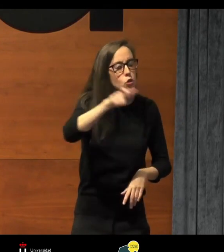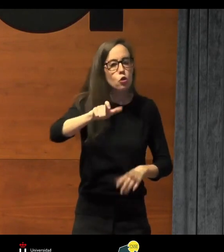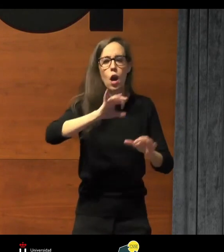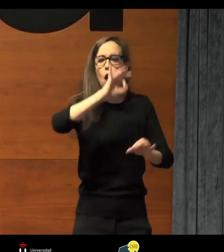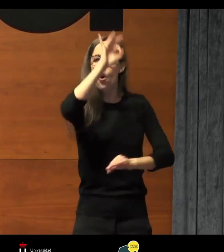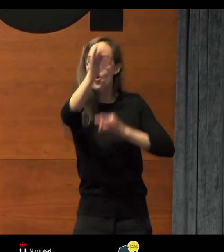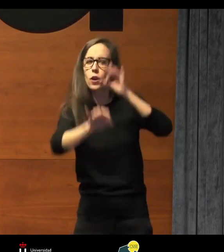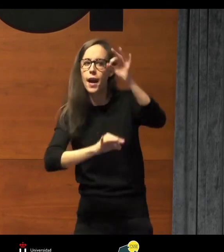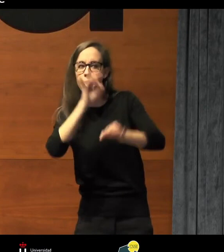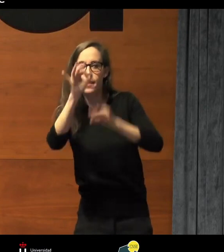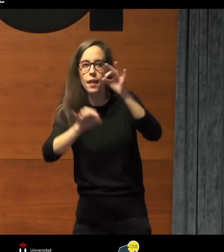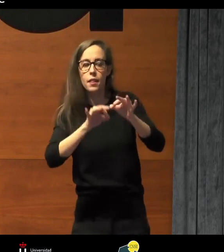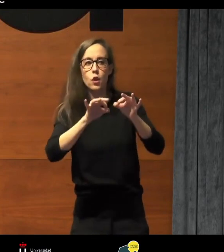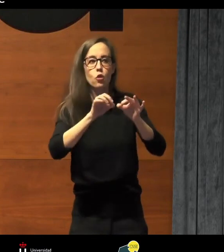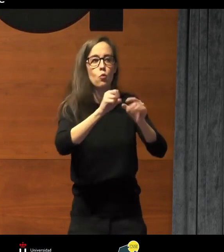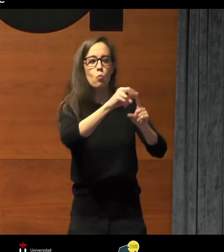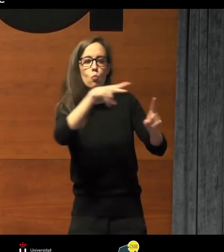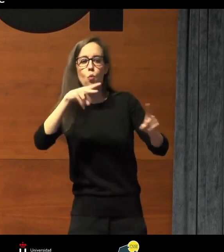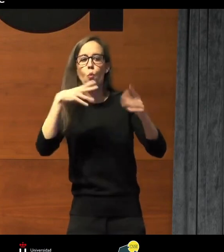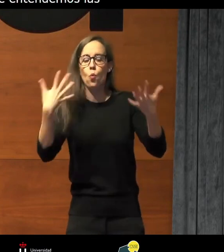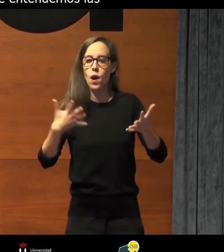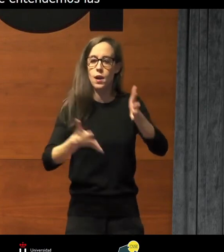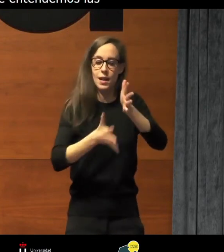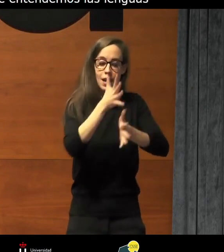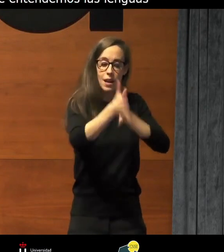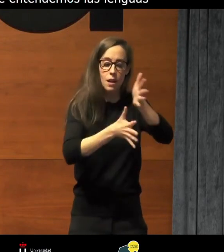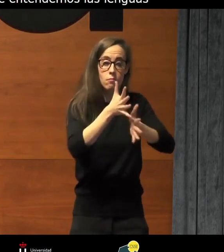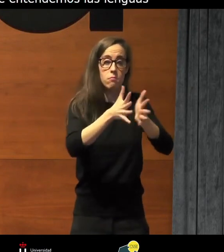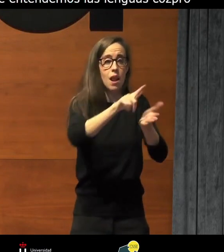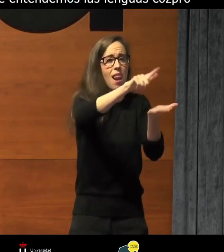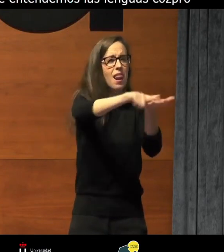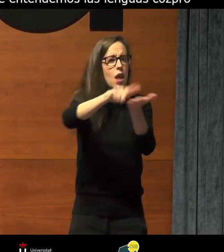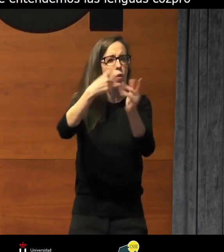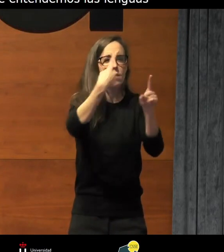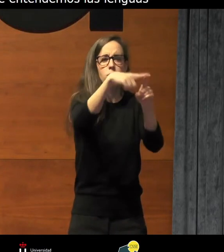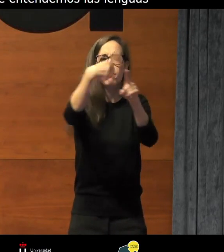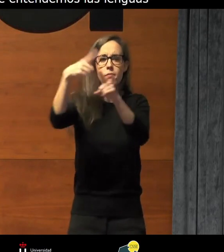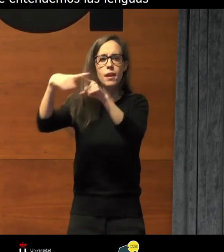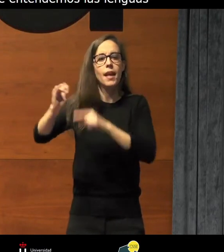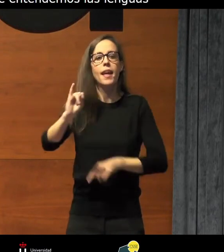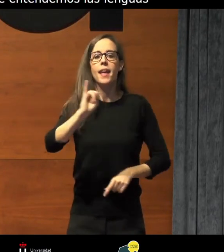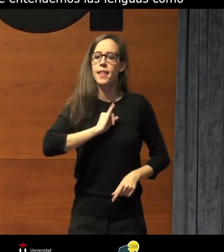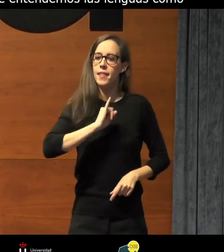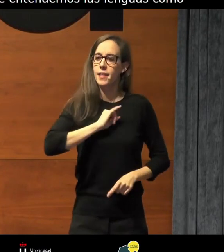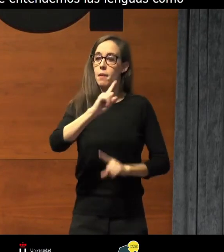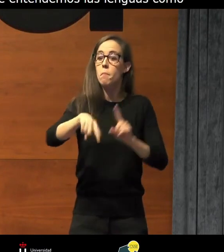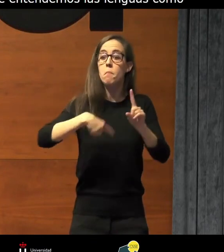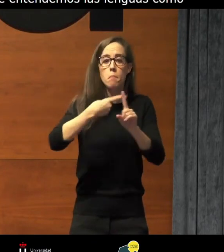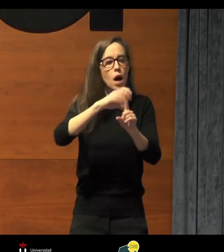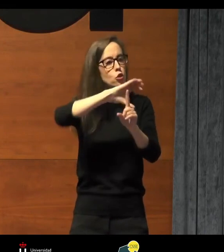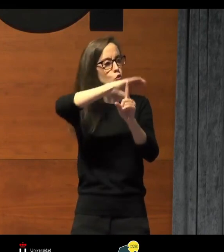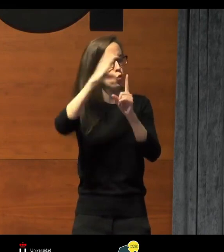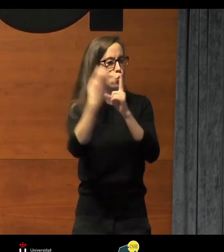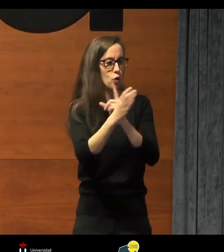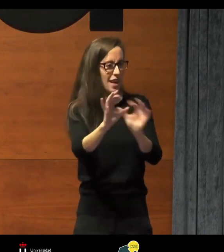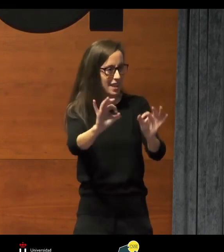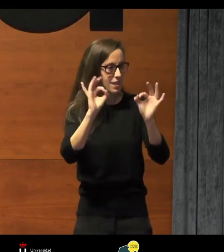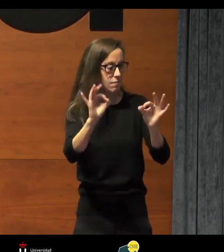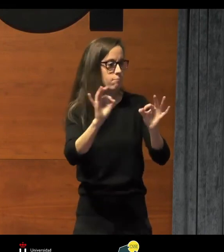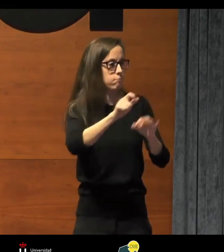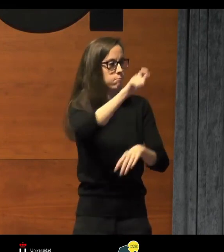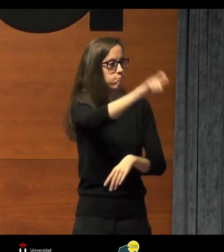las lenguas como señas de identidad y como cultura de los pueblos. En esta